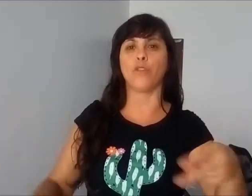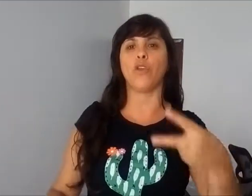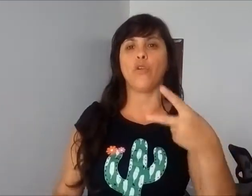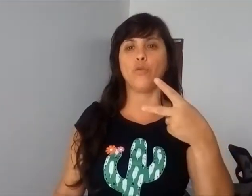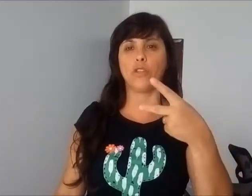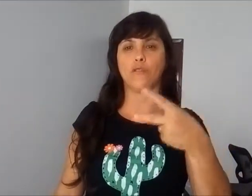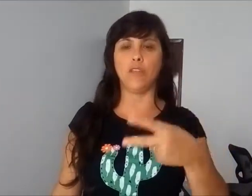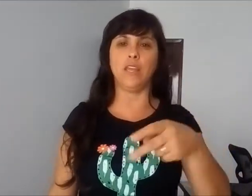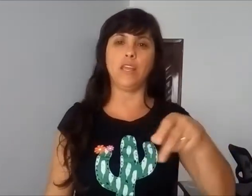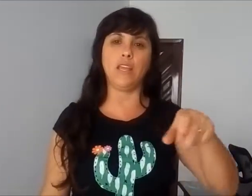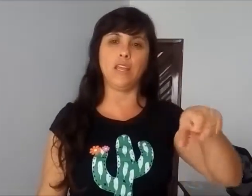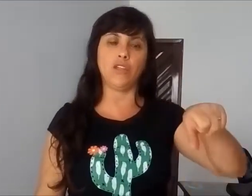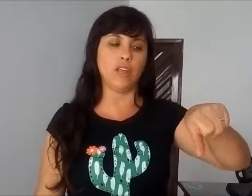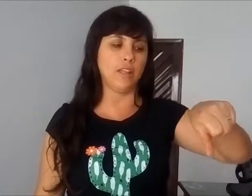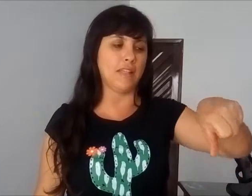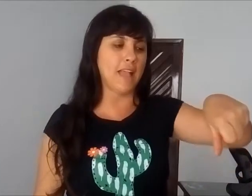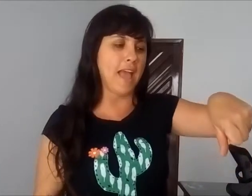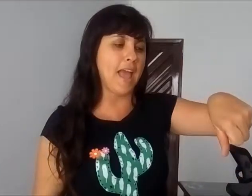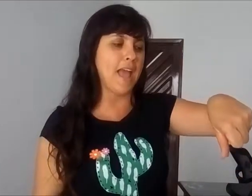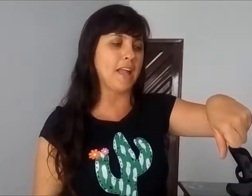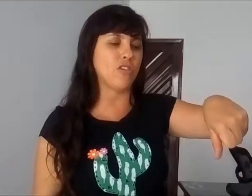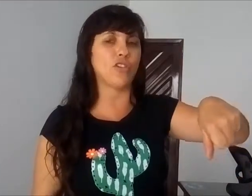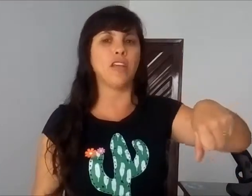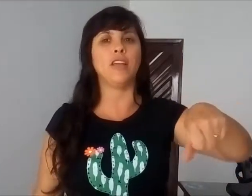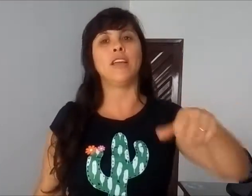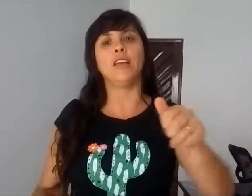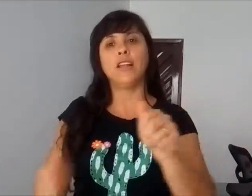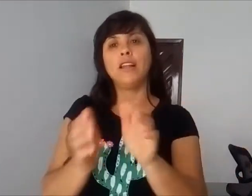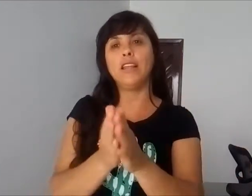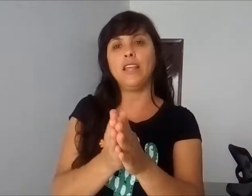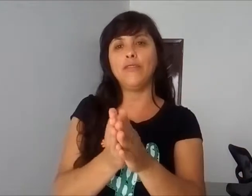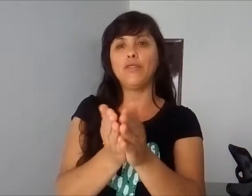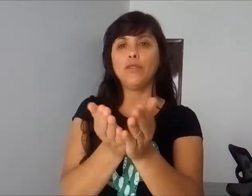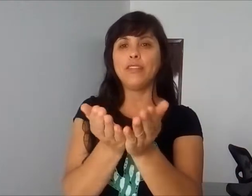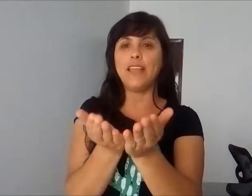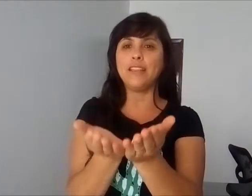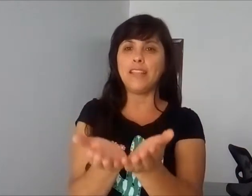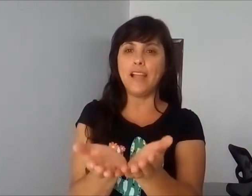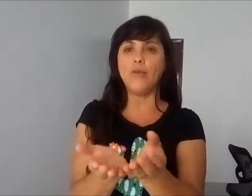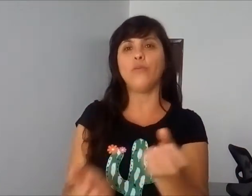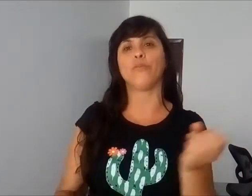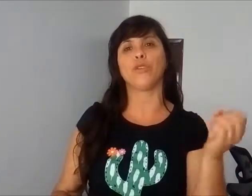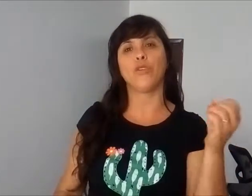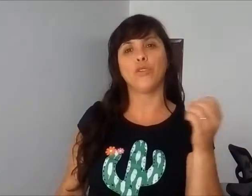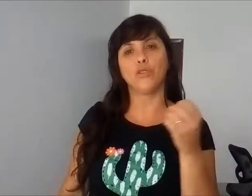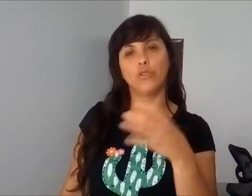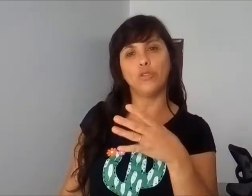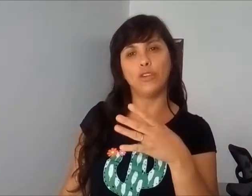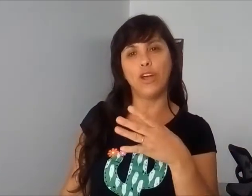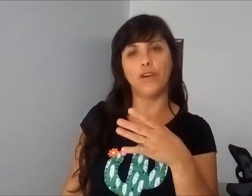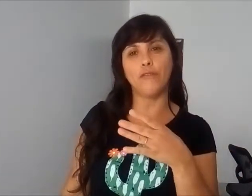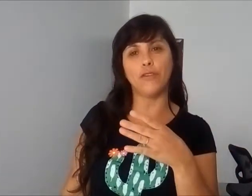os 27 livros então do novo